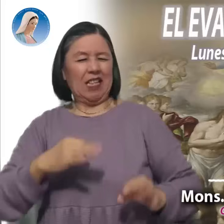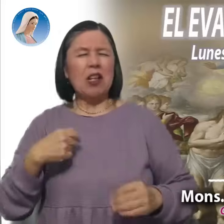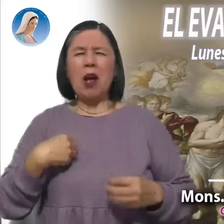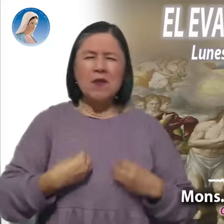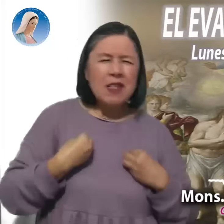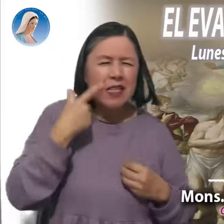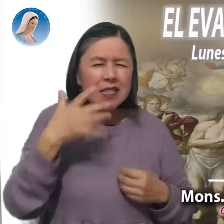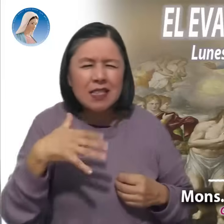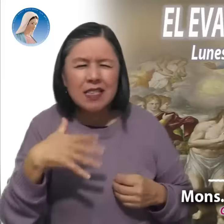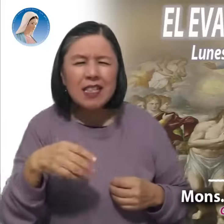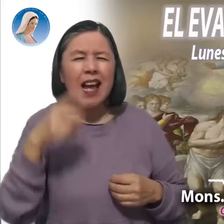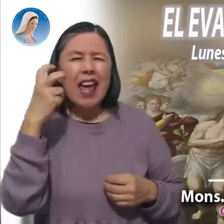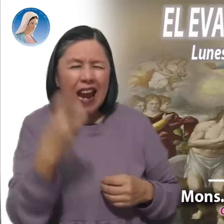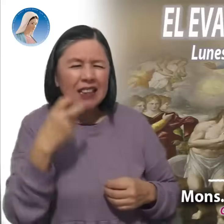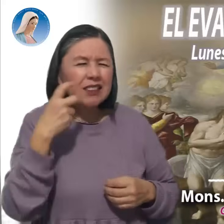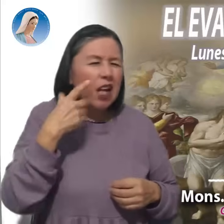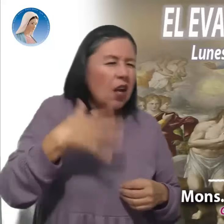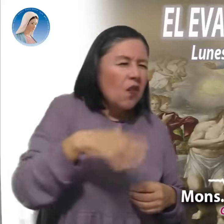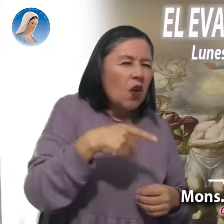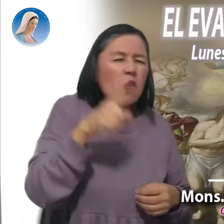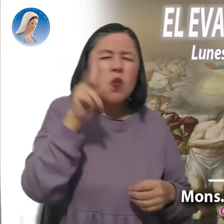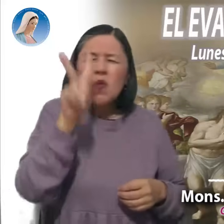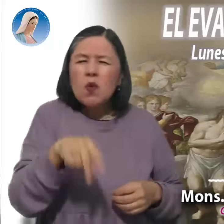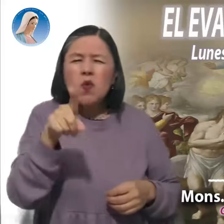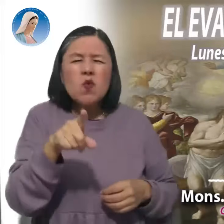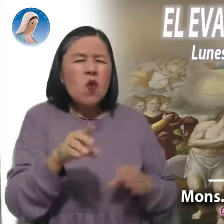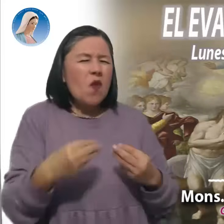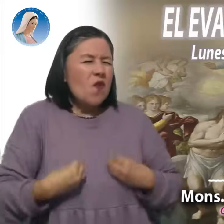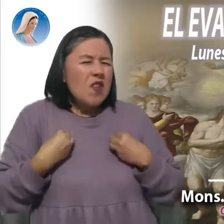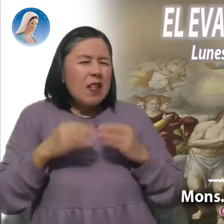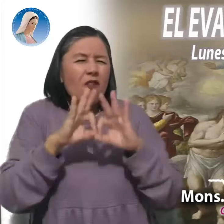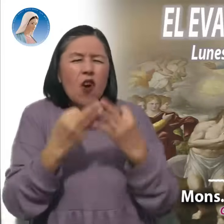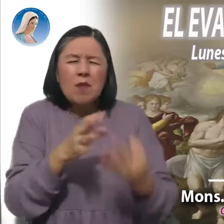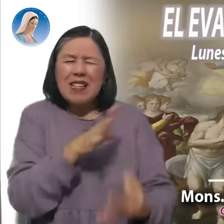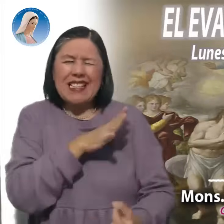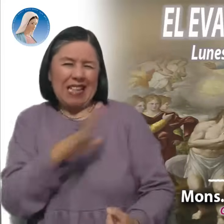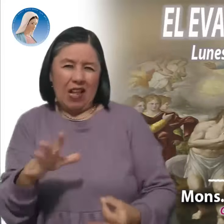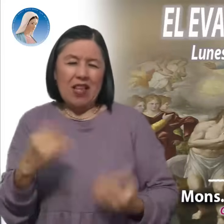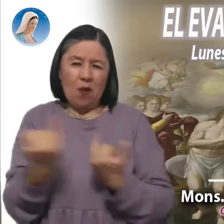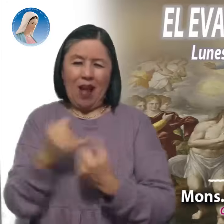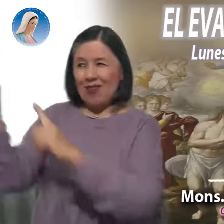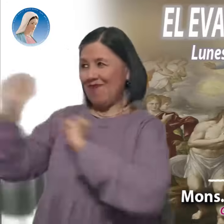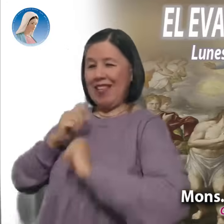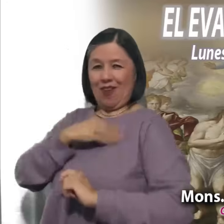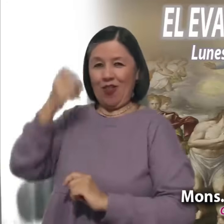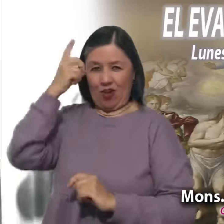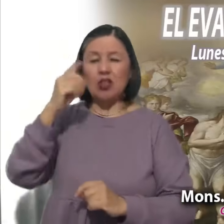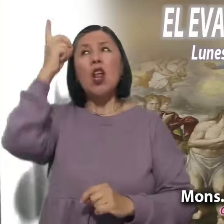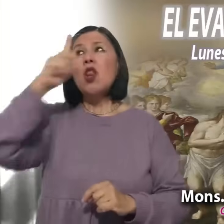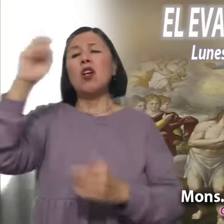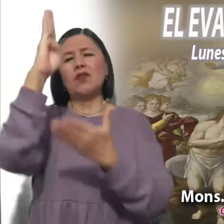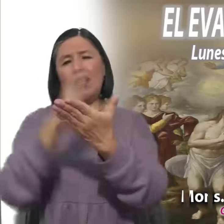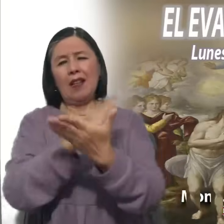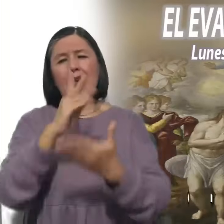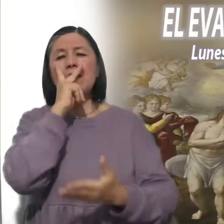busca una extraordinaria manera de vivir como Hijo de Dios. El Señor